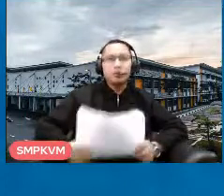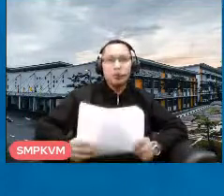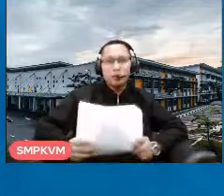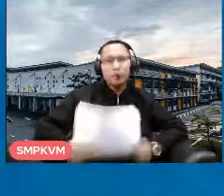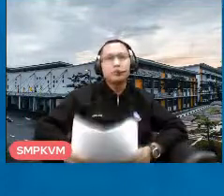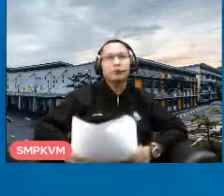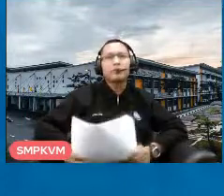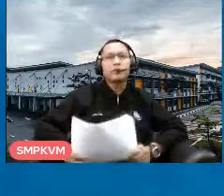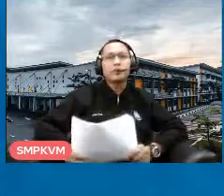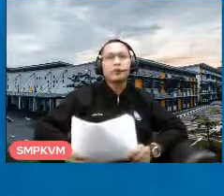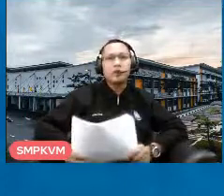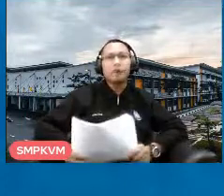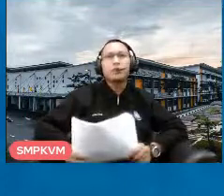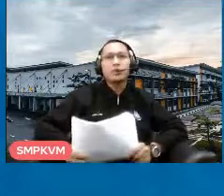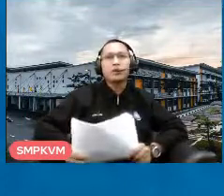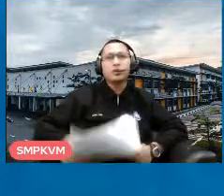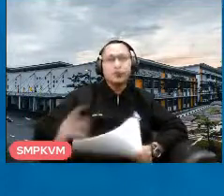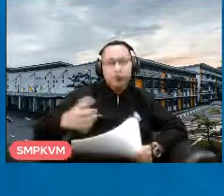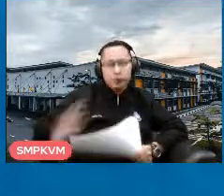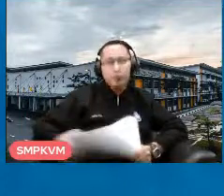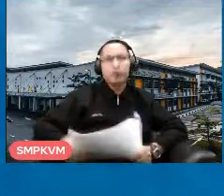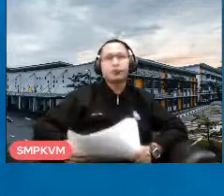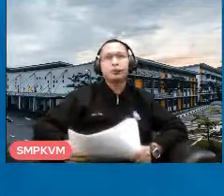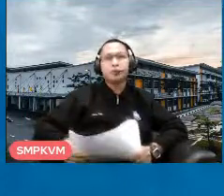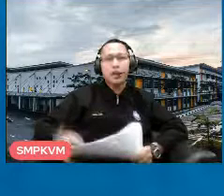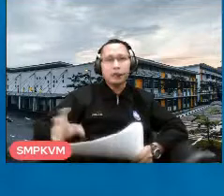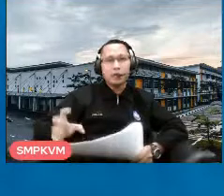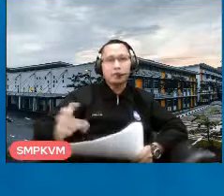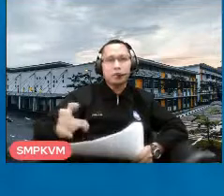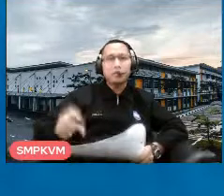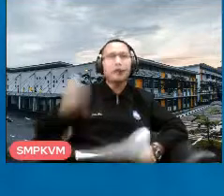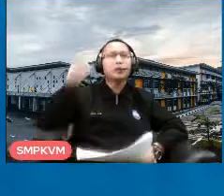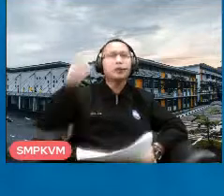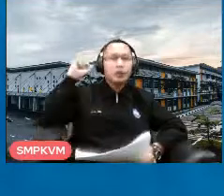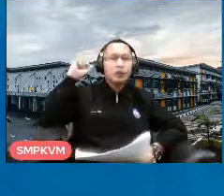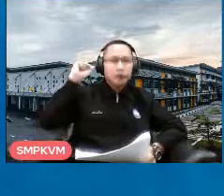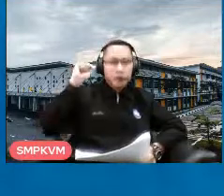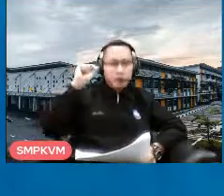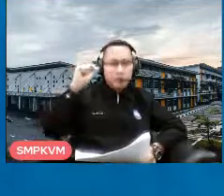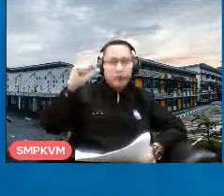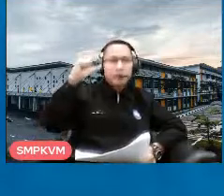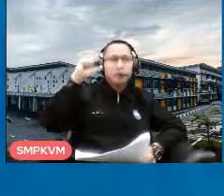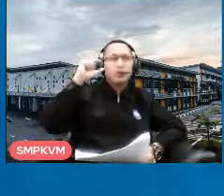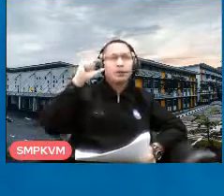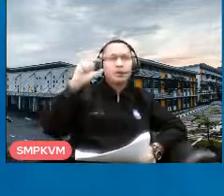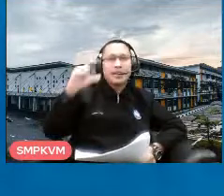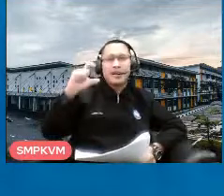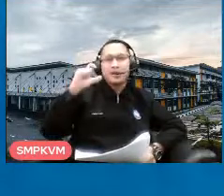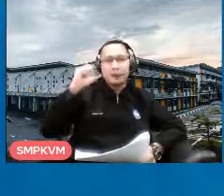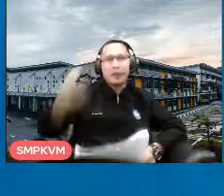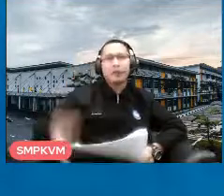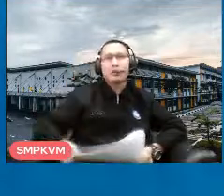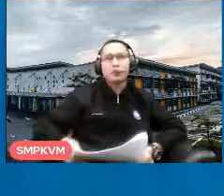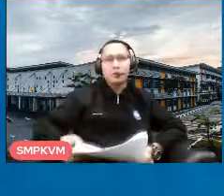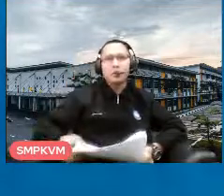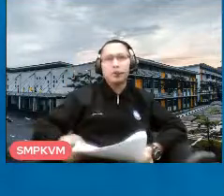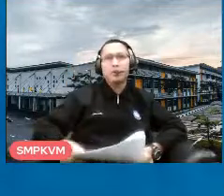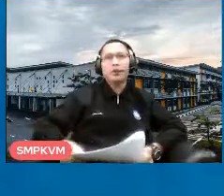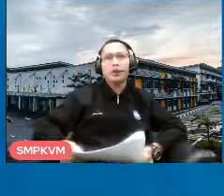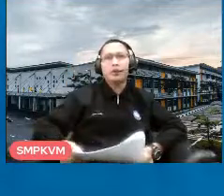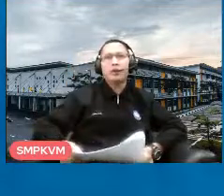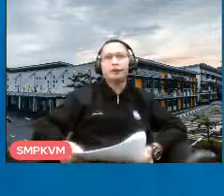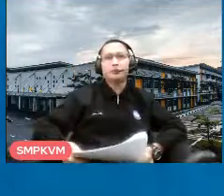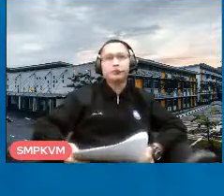tolongano tolong jaga maruah Ibu apa kamu tuh jangan buat Sepatu yang saya bijak lagi kesalahan berat